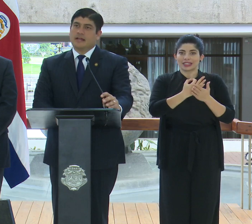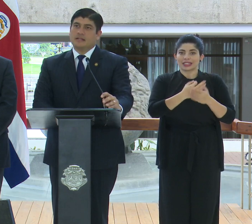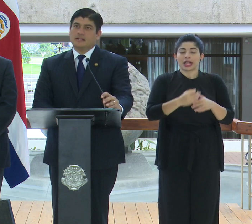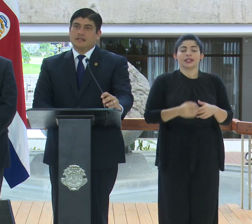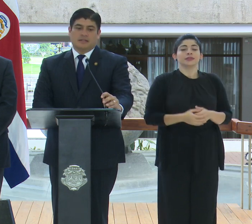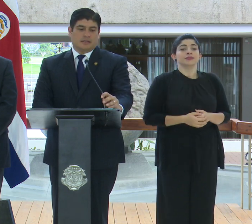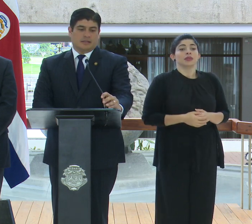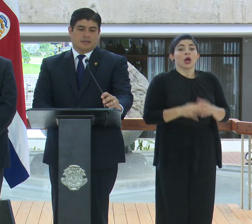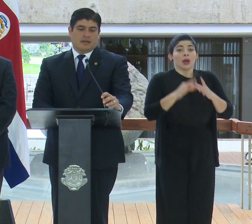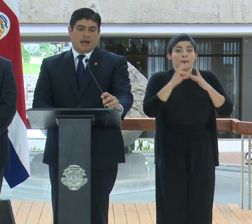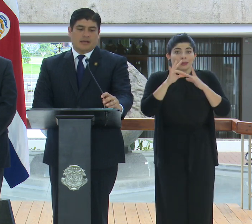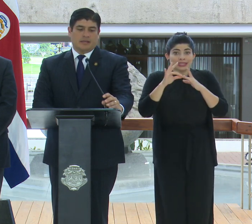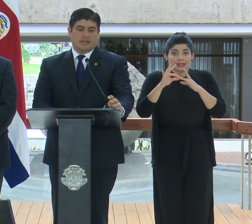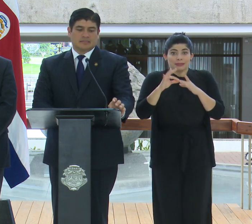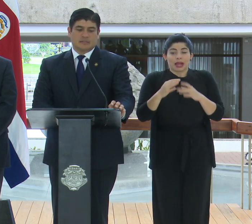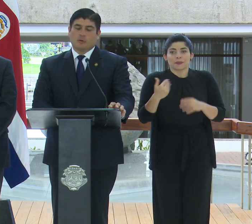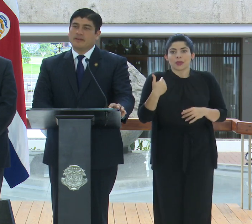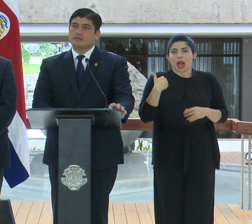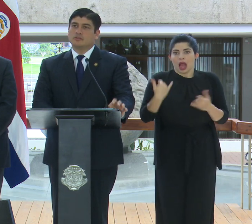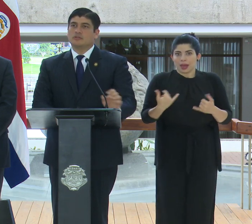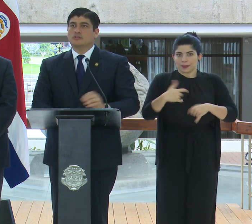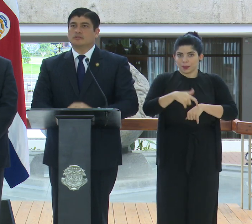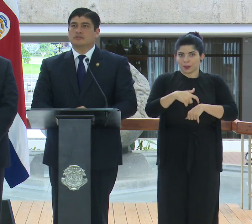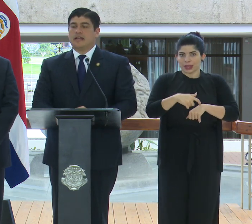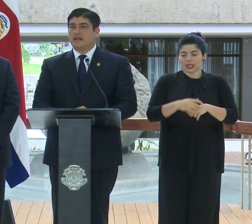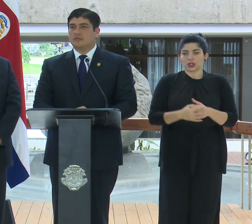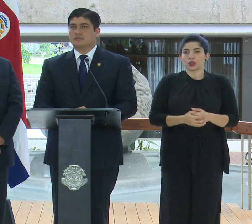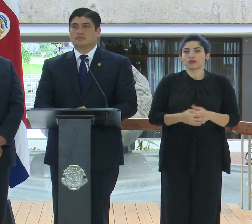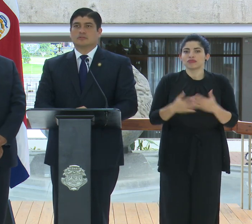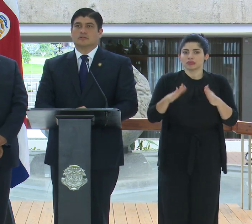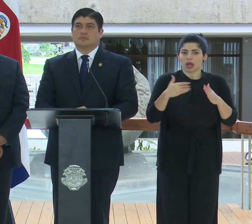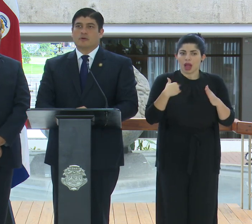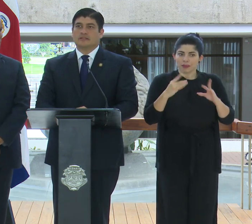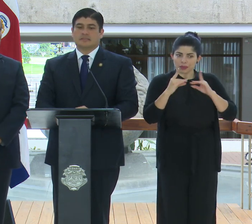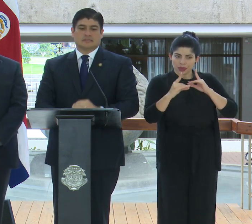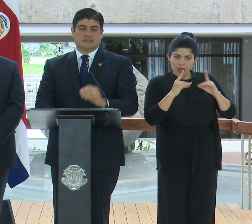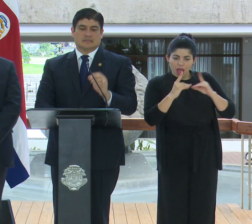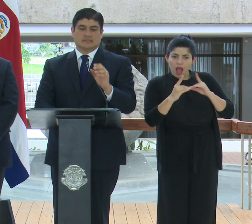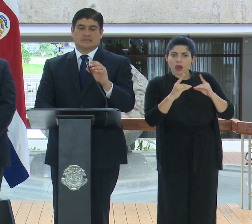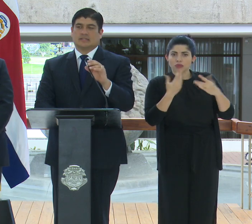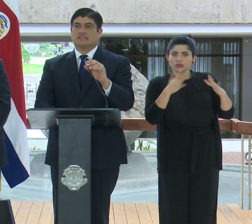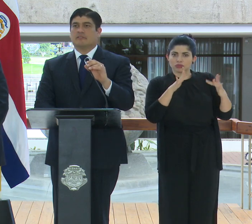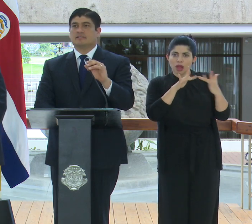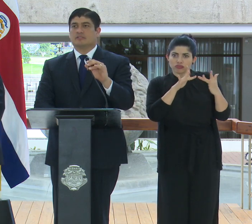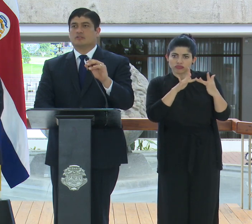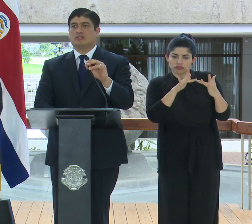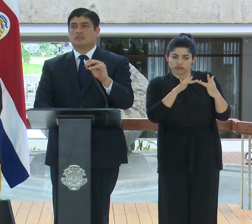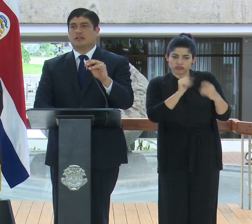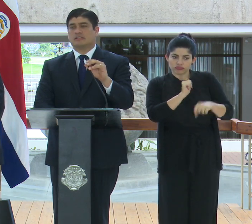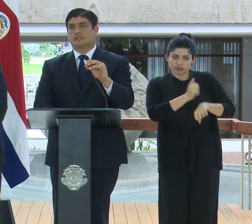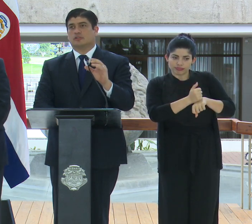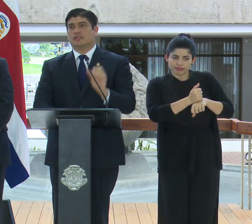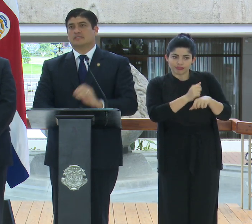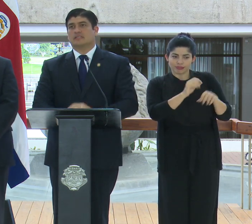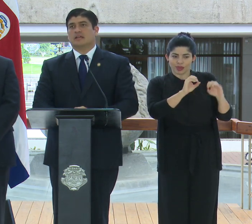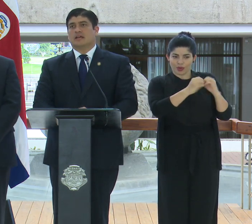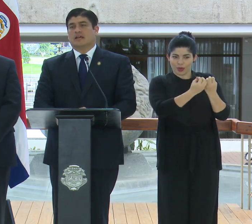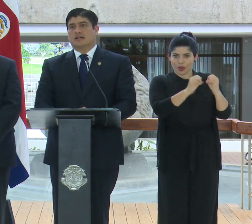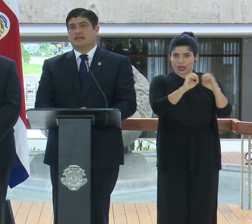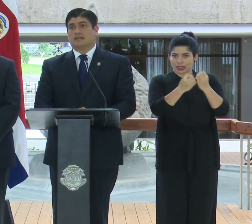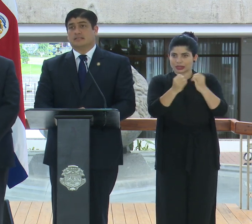lo central hay en este momento diálogos o puentes que se están estableciendo con las